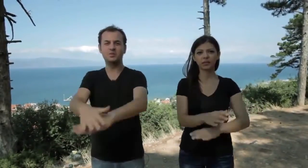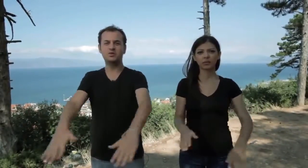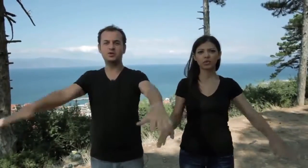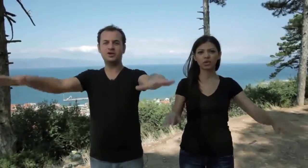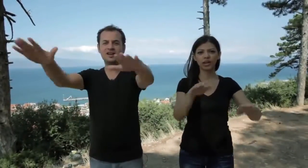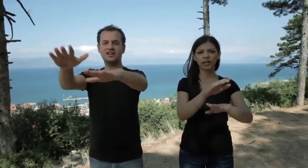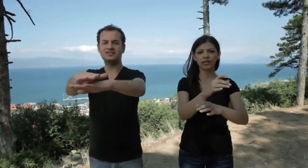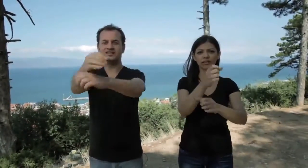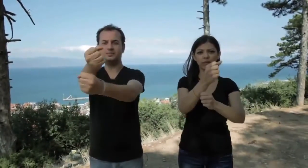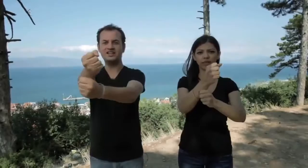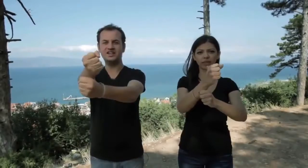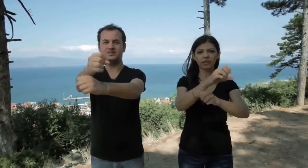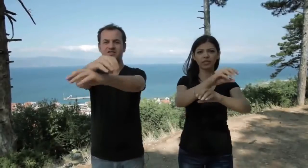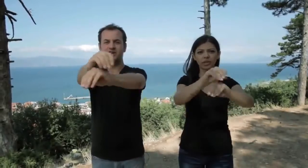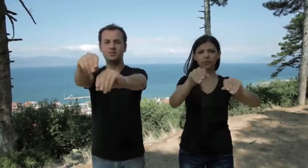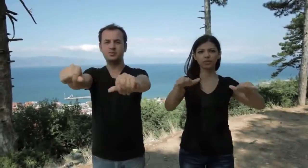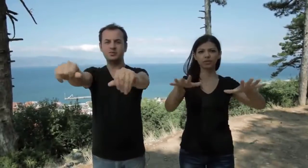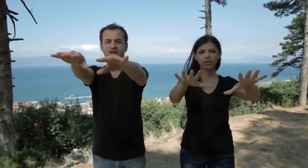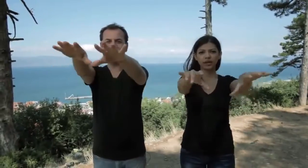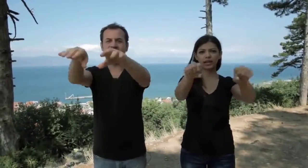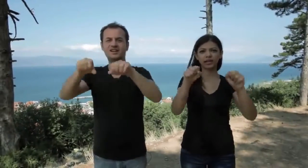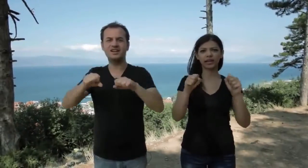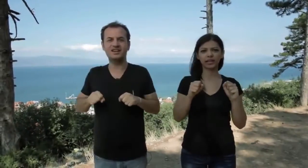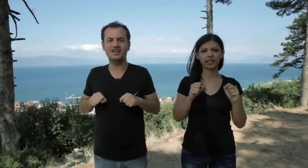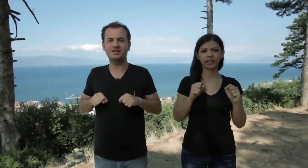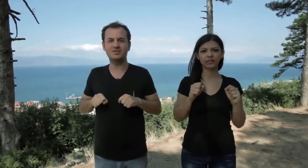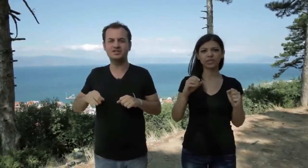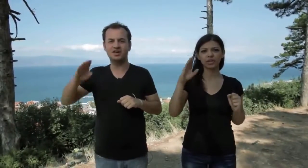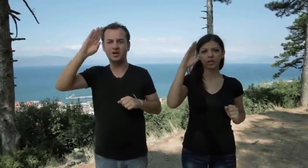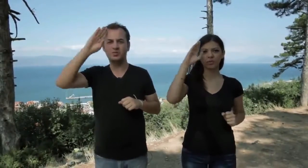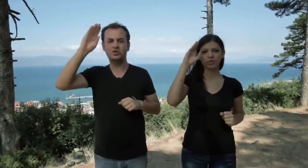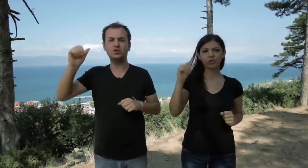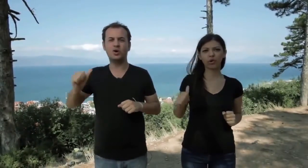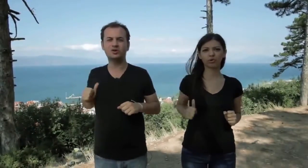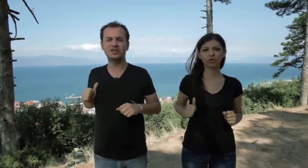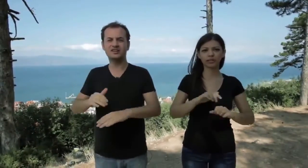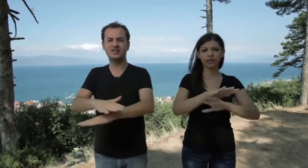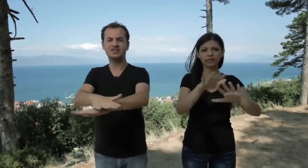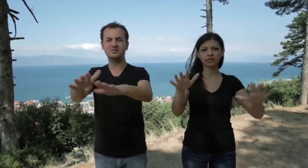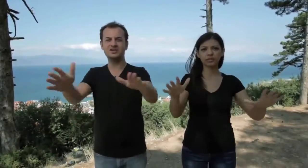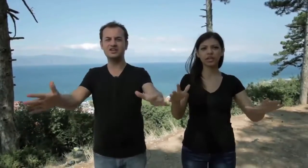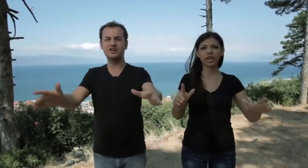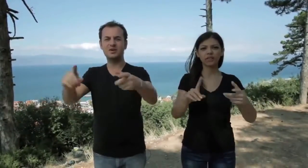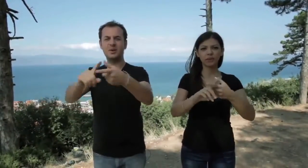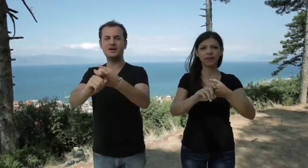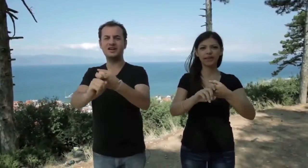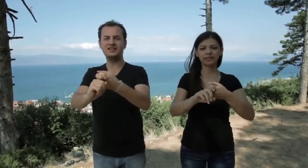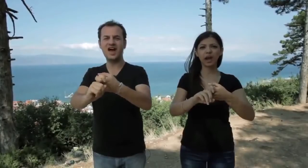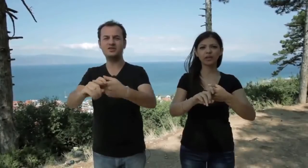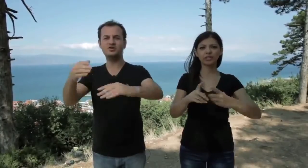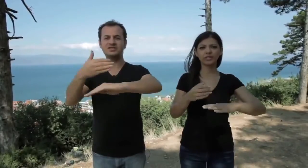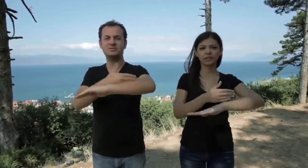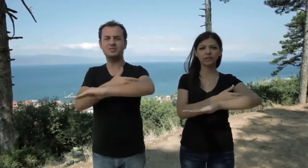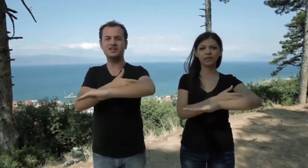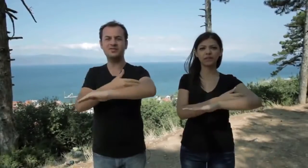bütün kaleleri zapt edilmiş, bütün tersanelerine girilmiş, bütün orduları dağıtılmış ve memleketin her köşesi bir